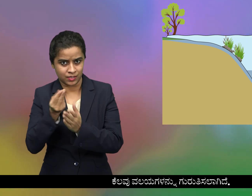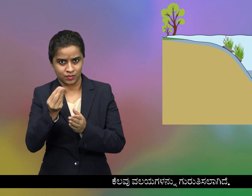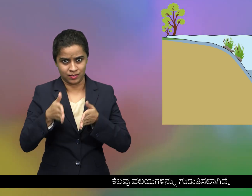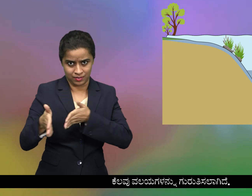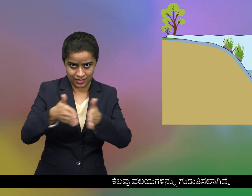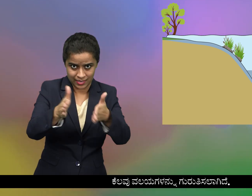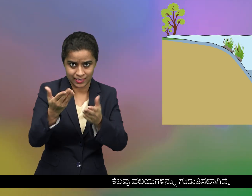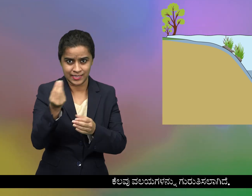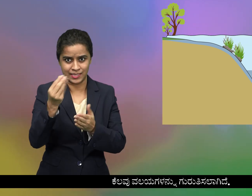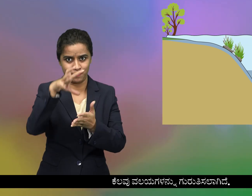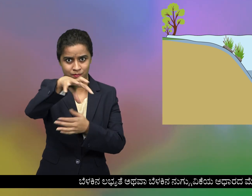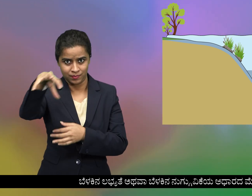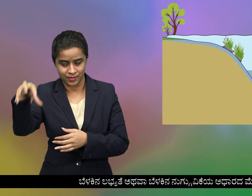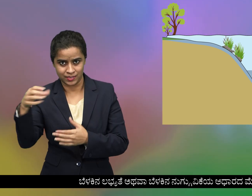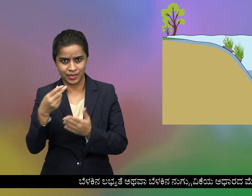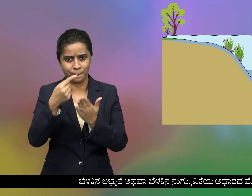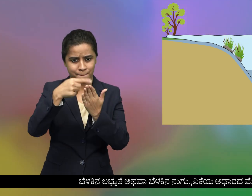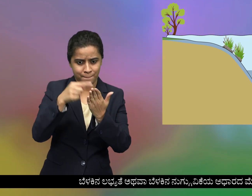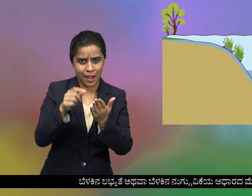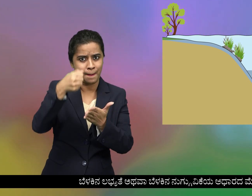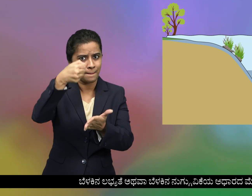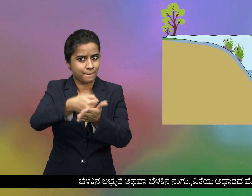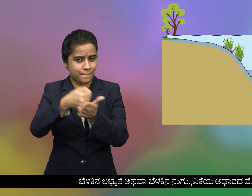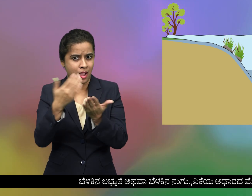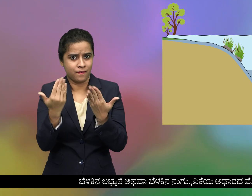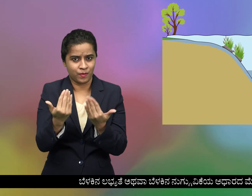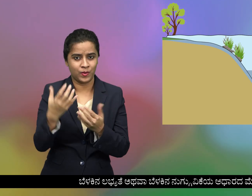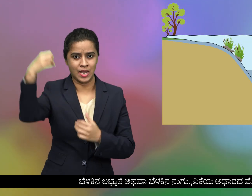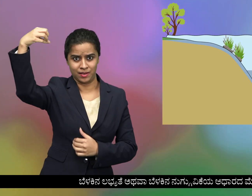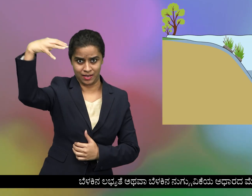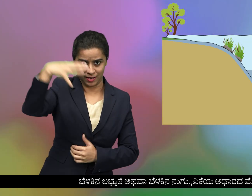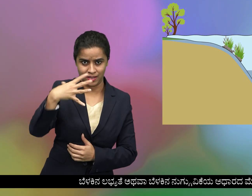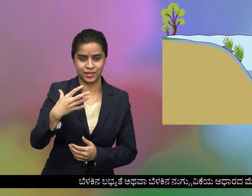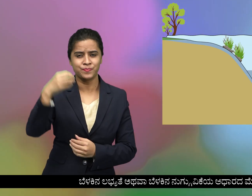ಗುರುತಿಸಲಾಗಿದೆ. ಬೆಳಕಿನ ಲಭ್ಯತೆ ಅಥವಾ ಬೆಳಕಿನ ನುಗ್ಗುವಿಕೆಯ ಆಧಾರದ ಮೇಲೆ